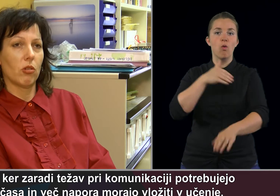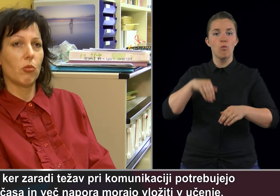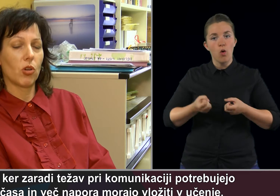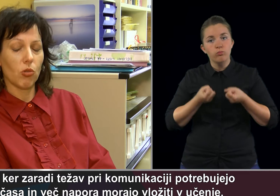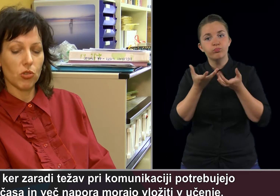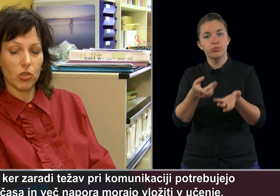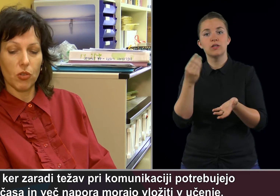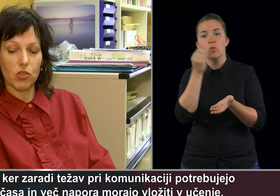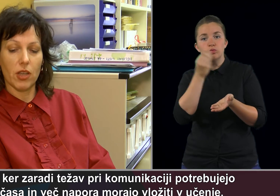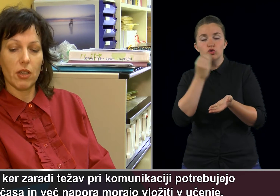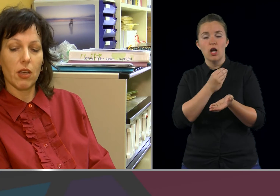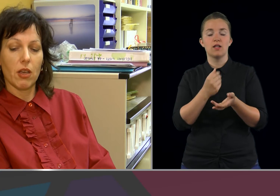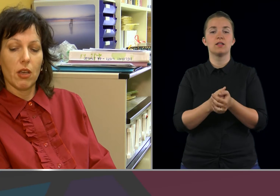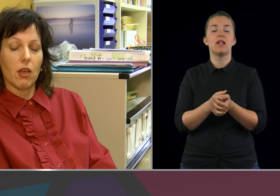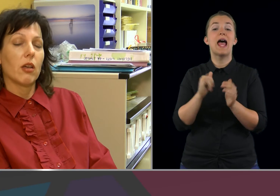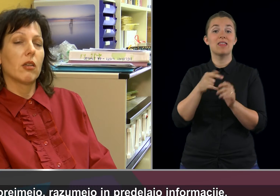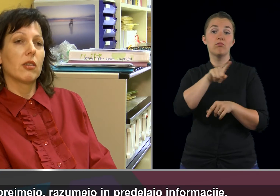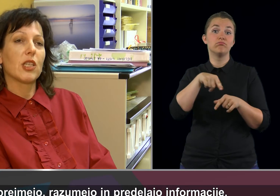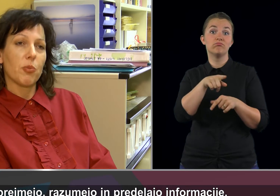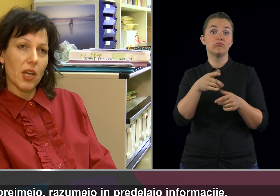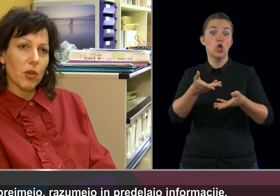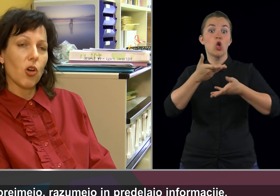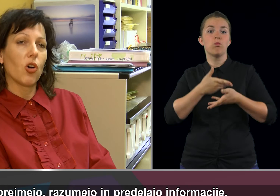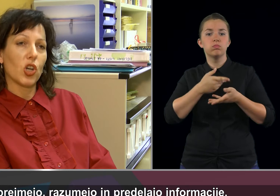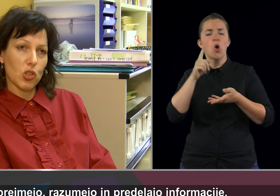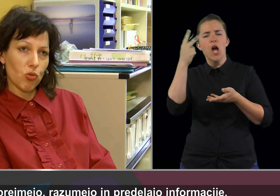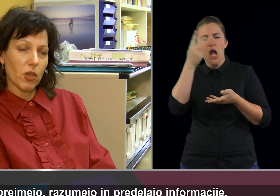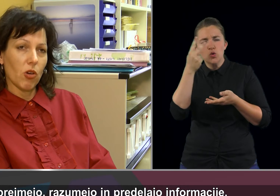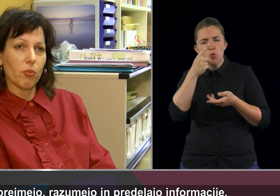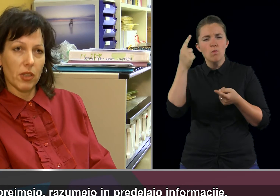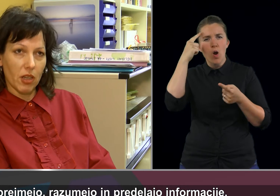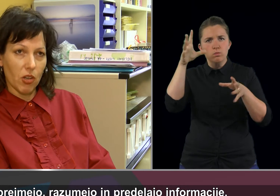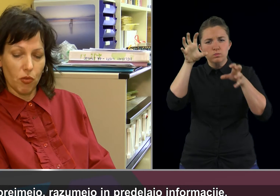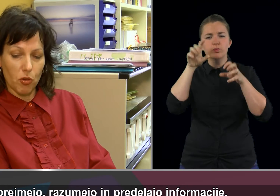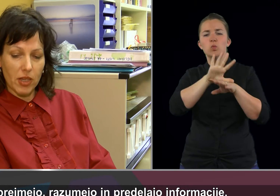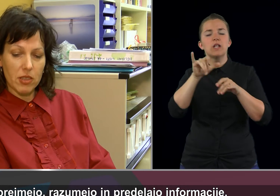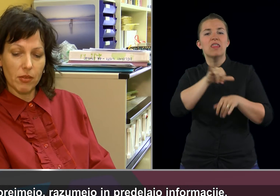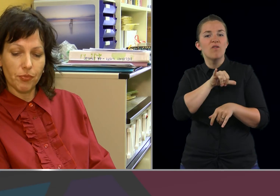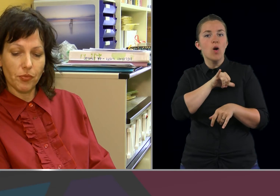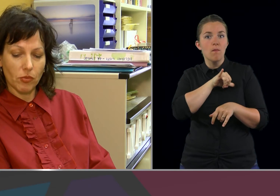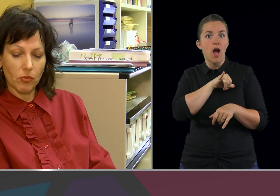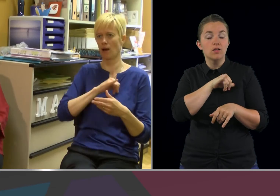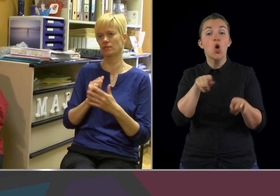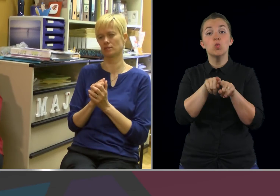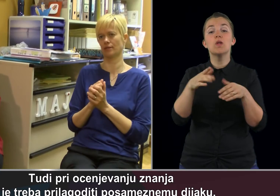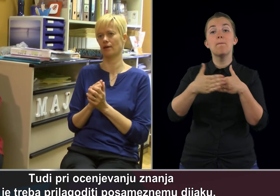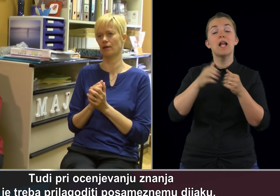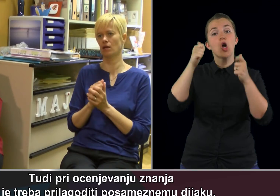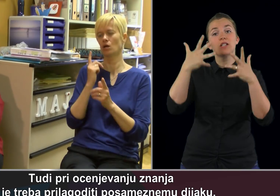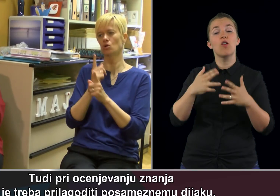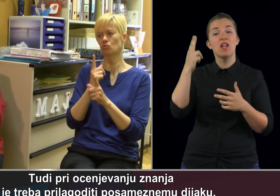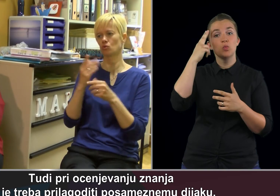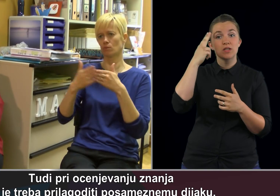naporov morajo vložiti v učenje, da sprejmejo, razumejo, predelajo informacije. Tudi